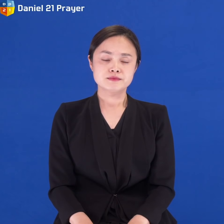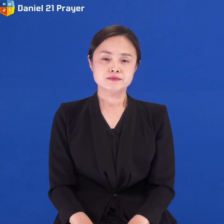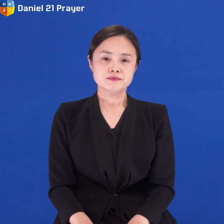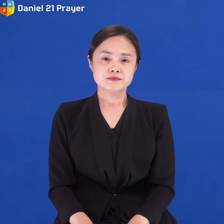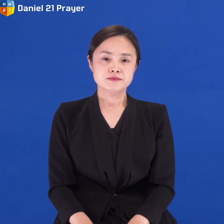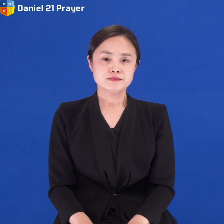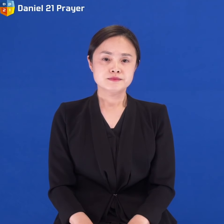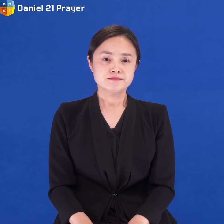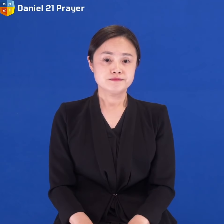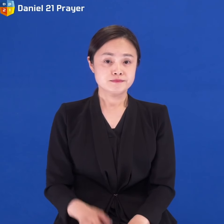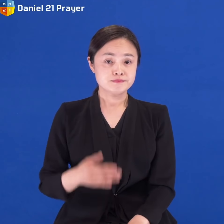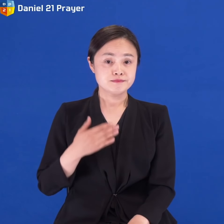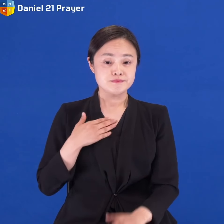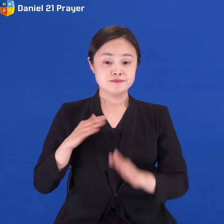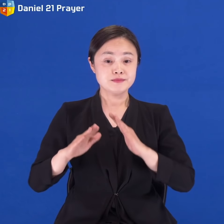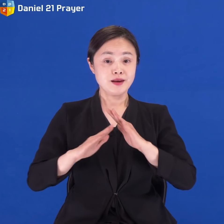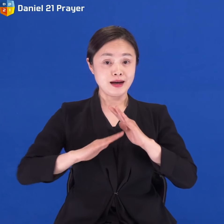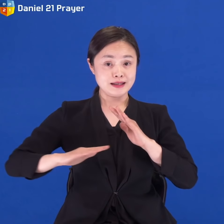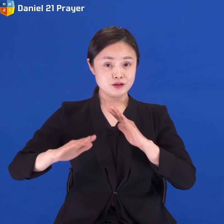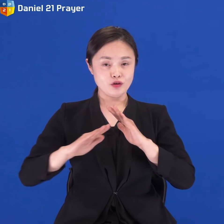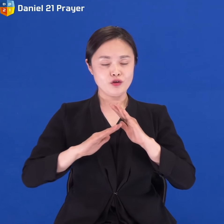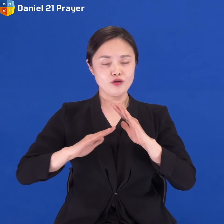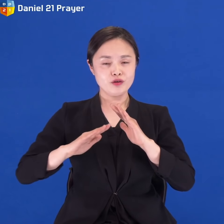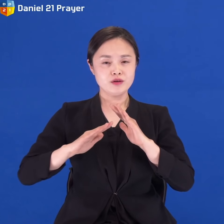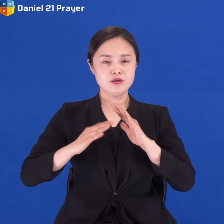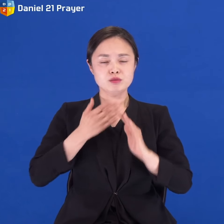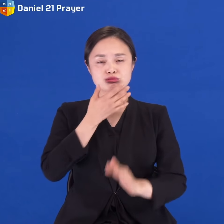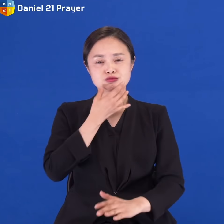제 가정사에서 느낀